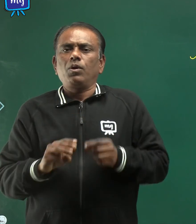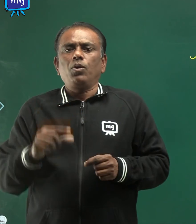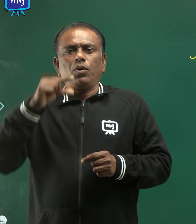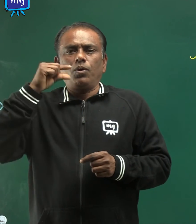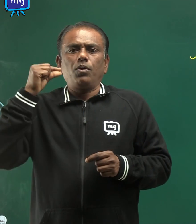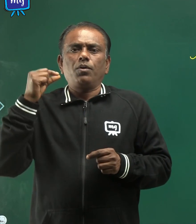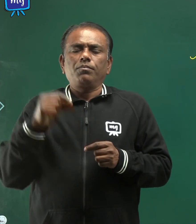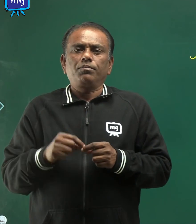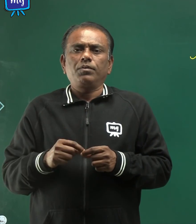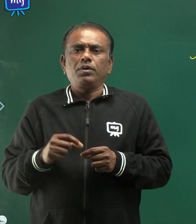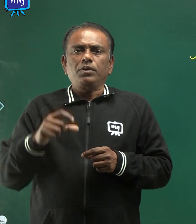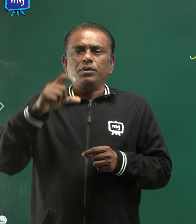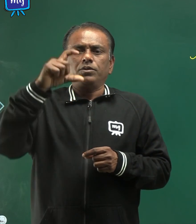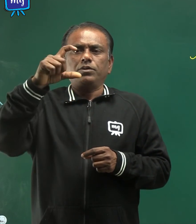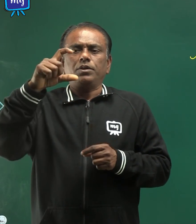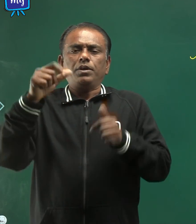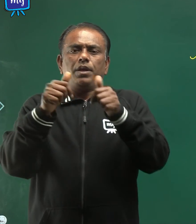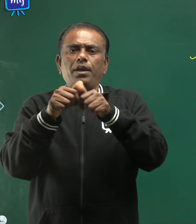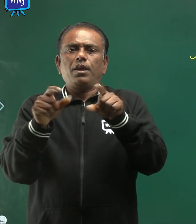तथा CA बराबर